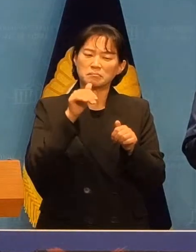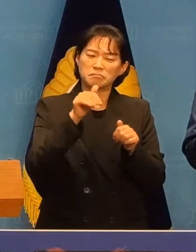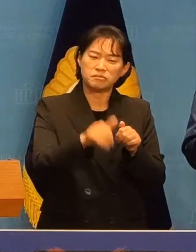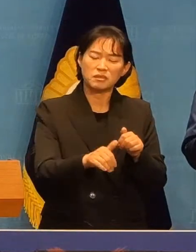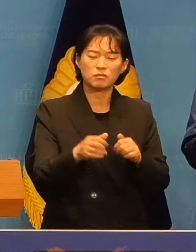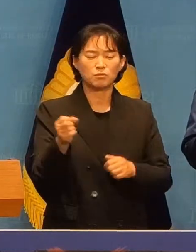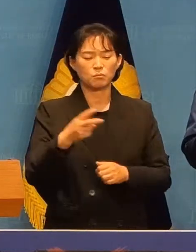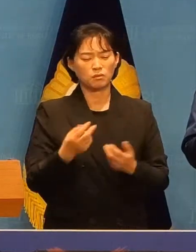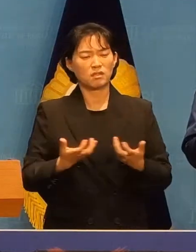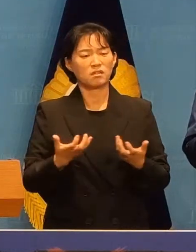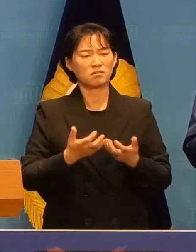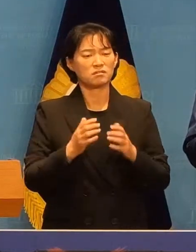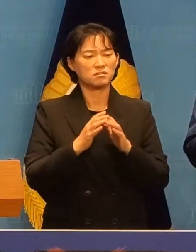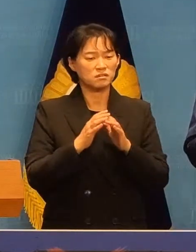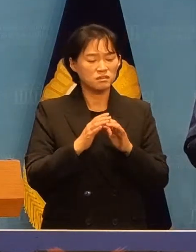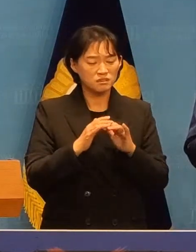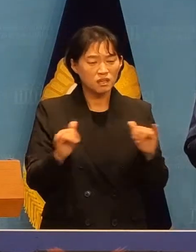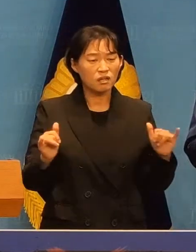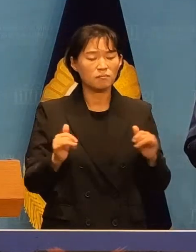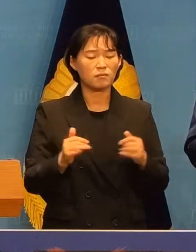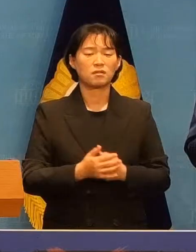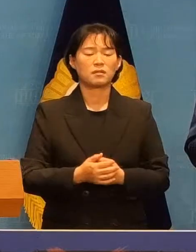그곳에 근무하는 노동자들의